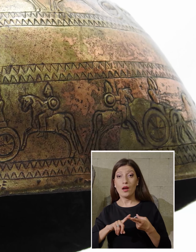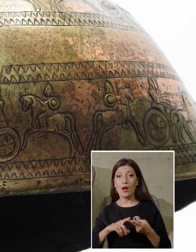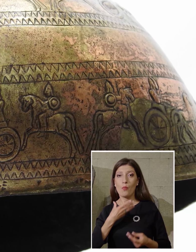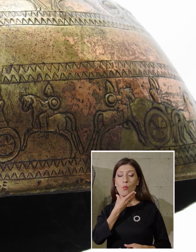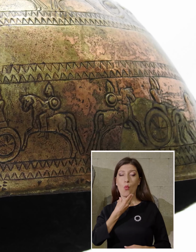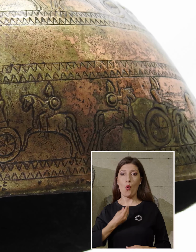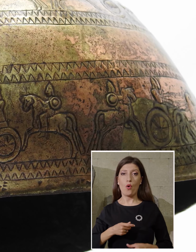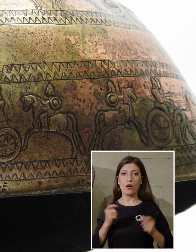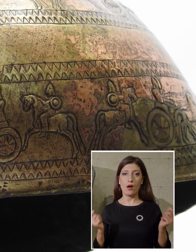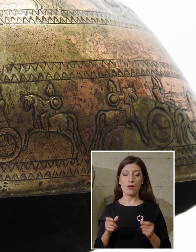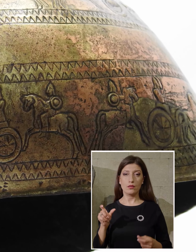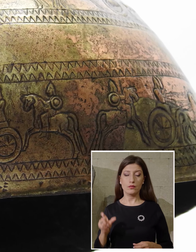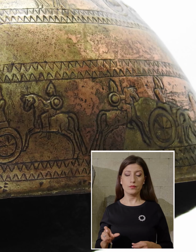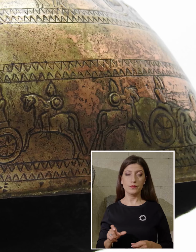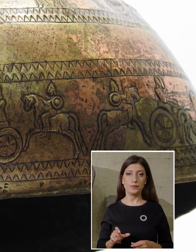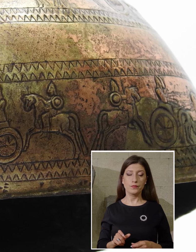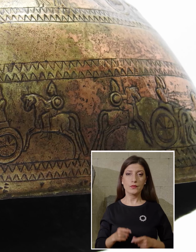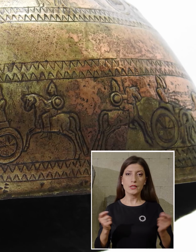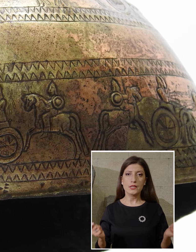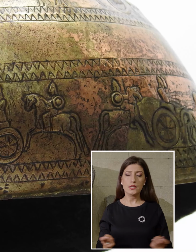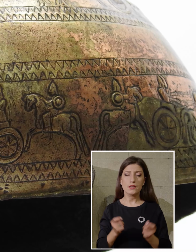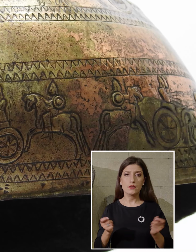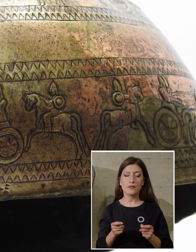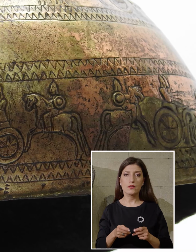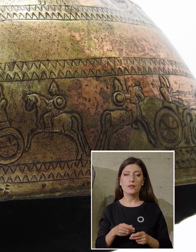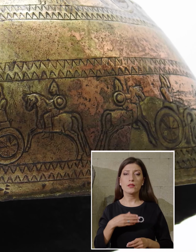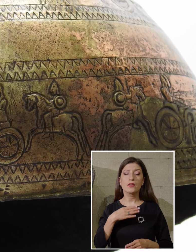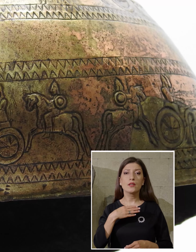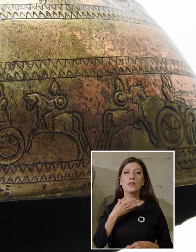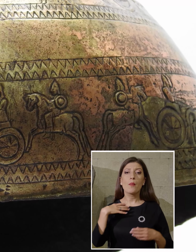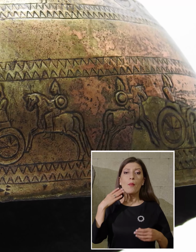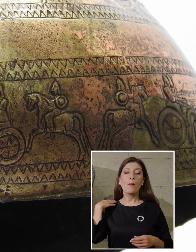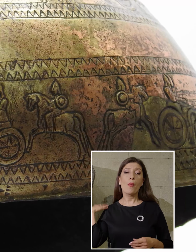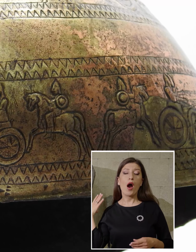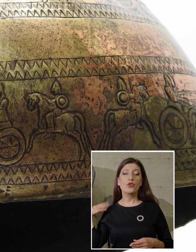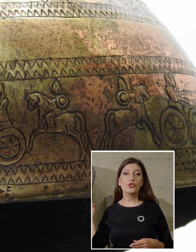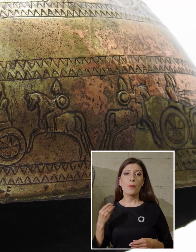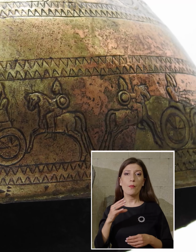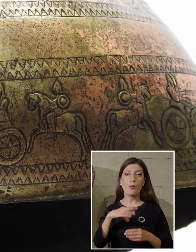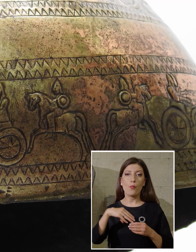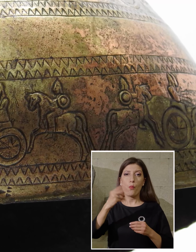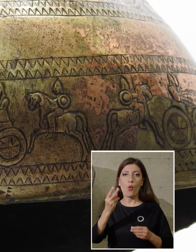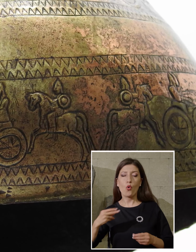կառամարտիկը։ Ձիերը սանձած են, պաշը և պոչը խնամքով հարդարված, թամբի վրա ձգած է